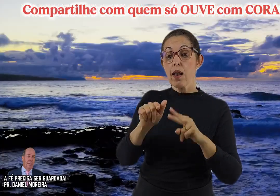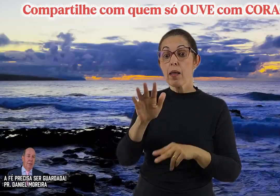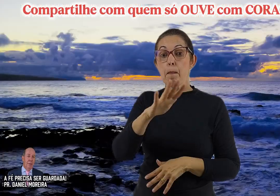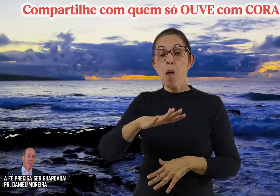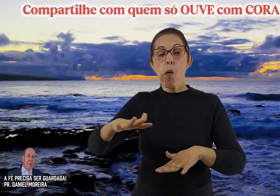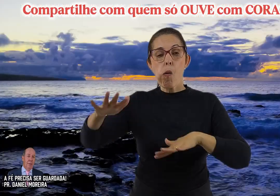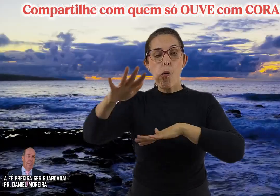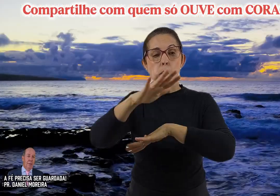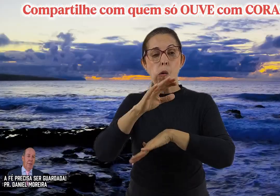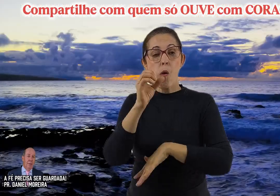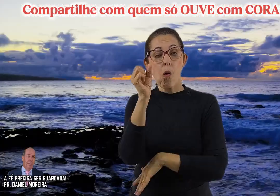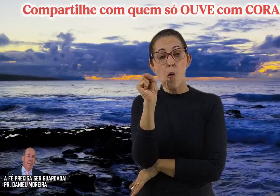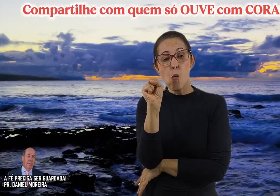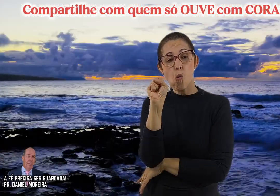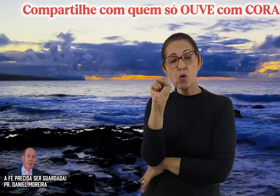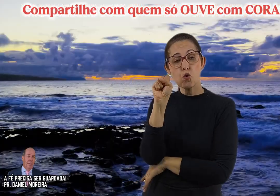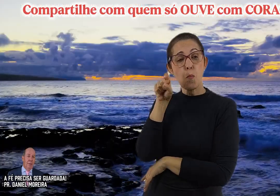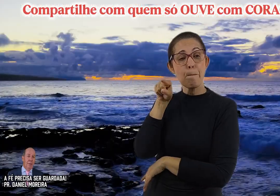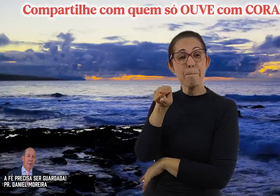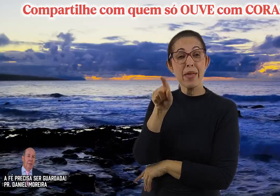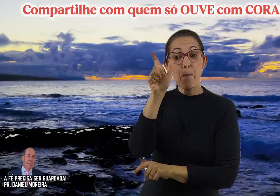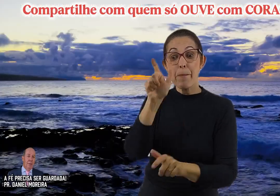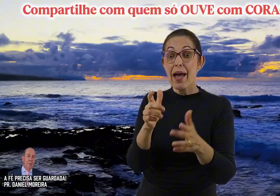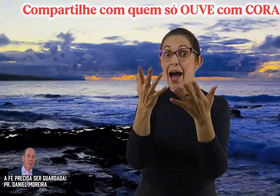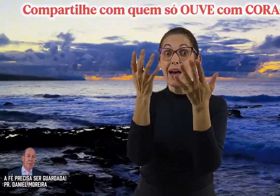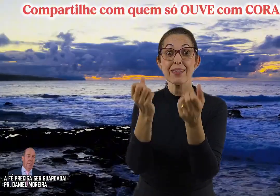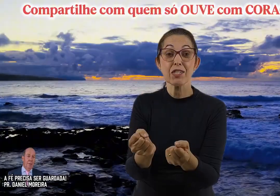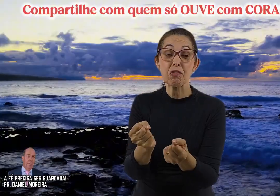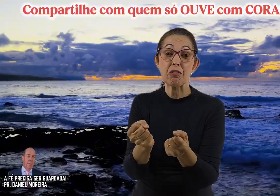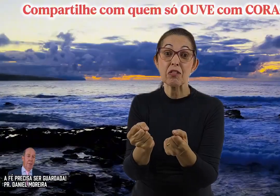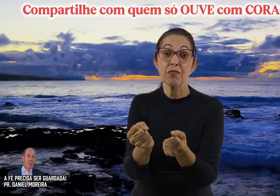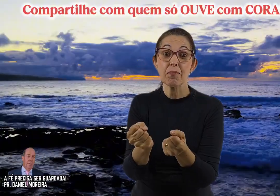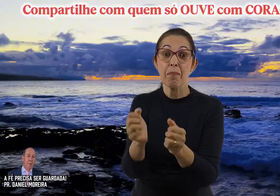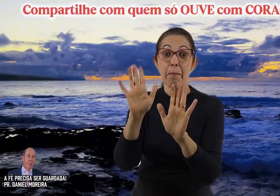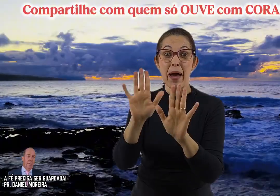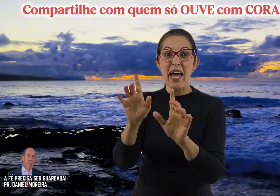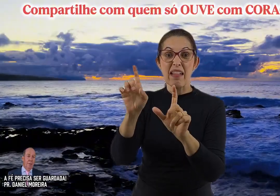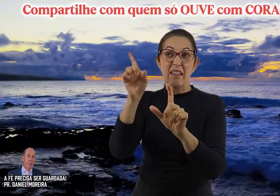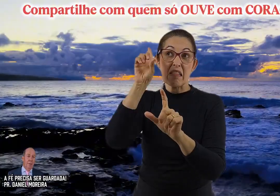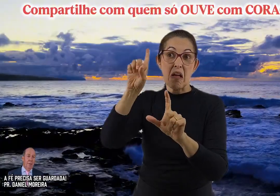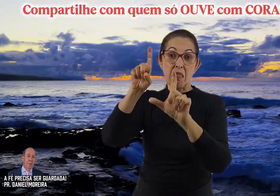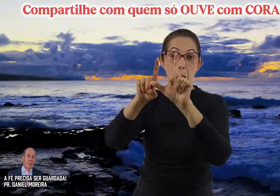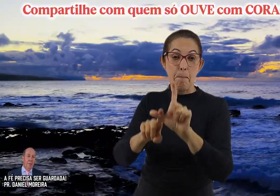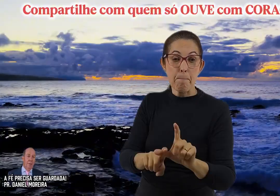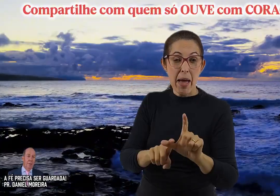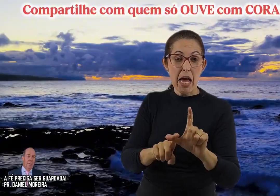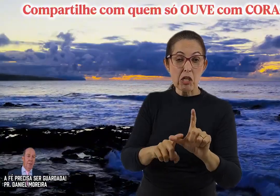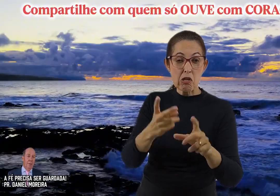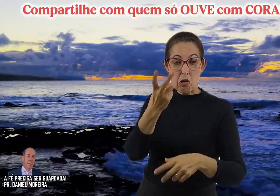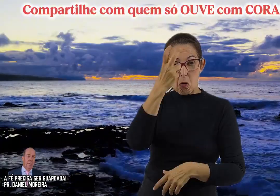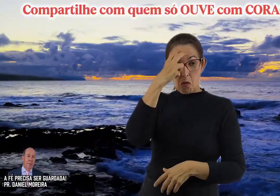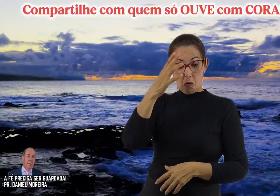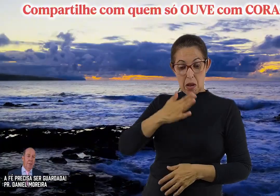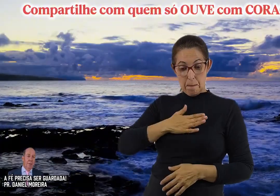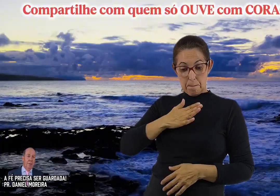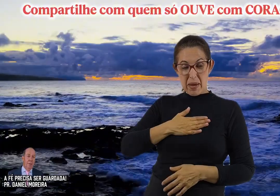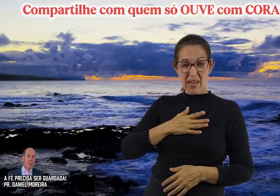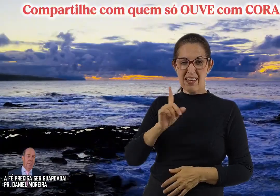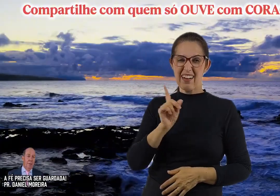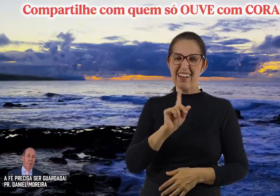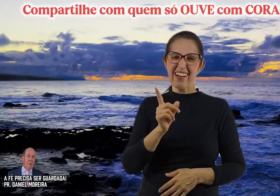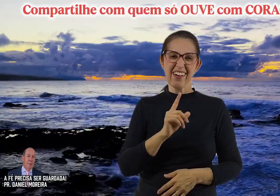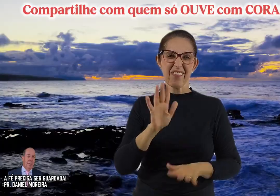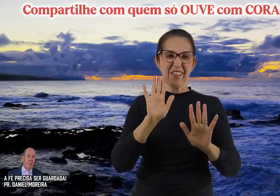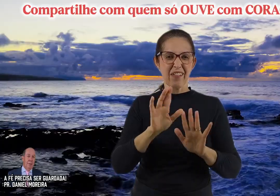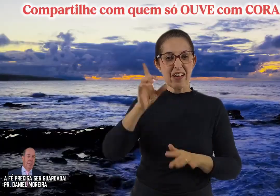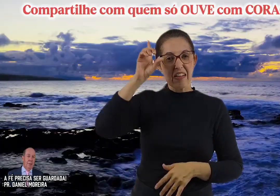salvas. Então Deus não depende disso. Eu posso gostar disso, não há problema nenhum, cultura, intelecto, nenhum problema isso, mas o Espírito Santo